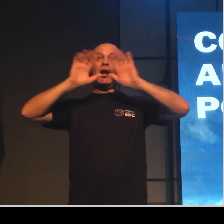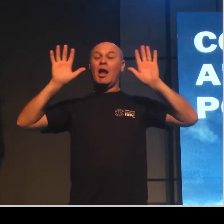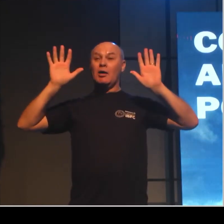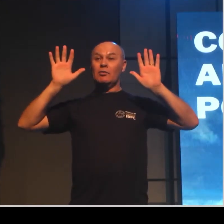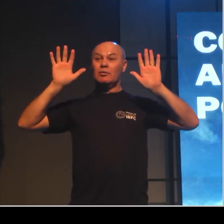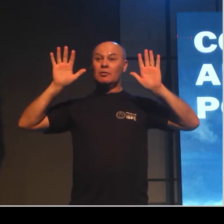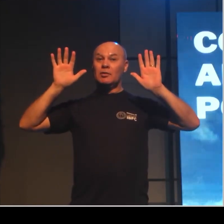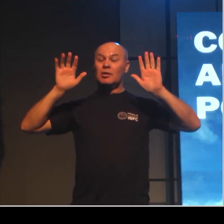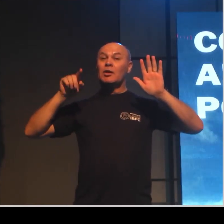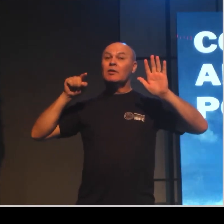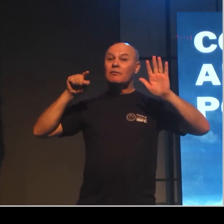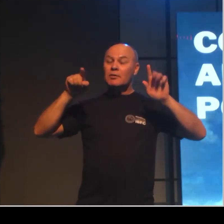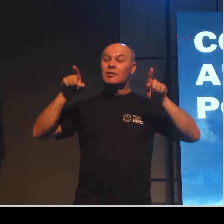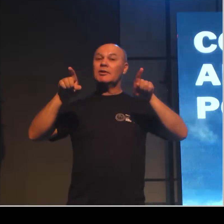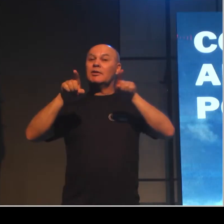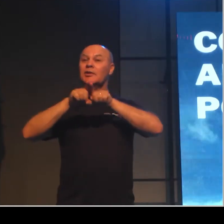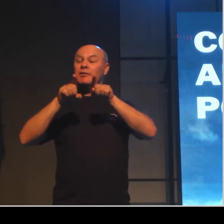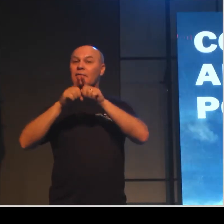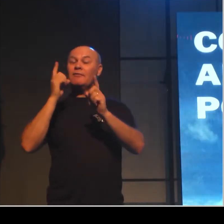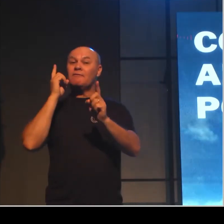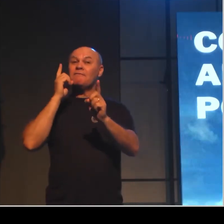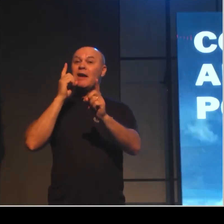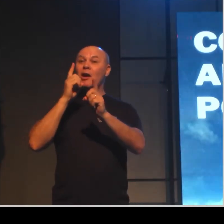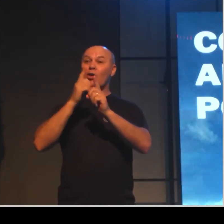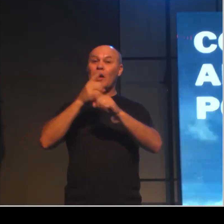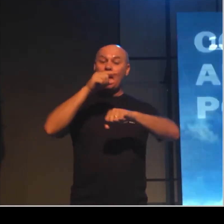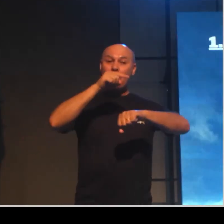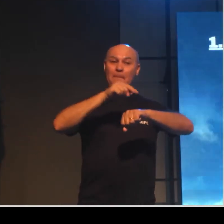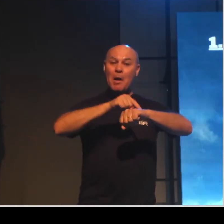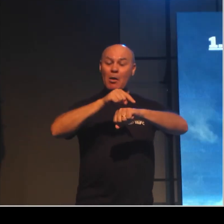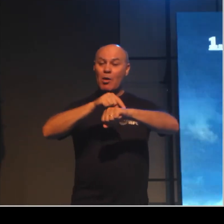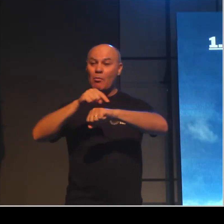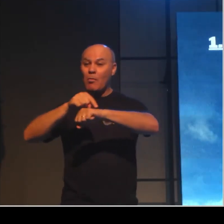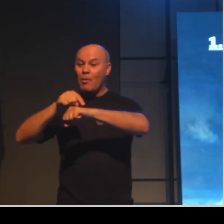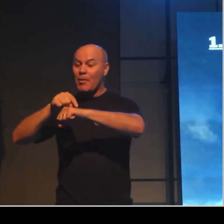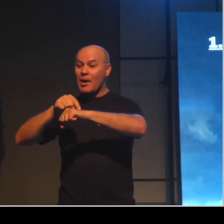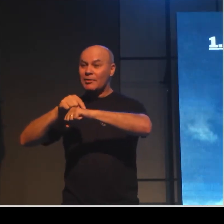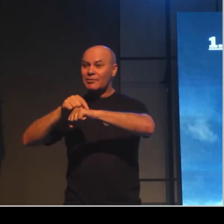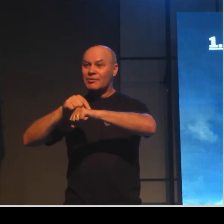situação, coisa que você pode então cooperar com o plano de Deus.